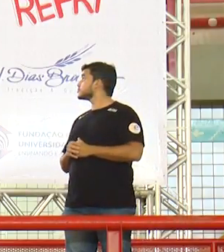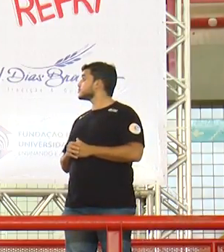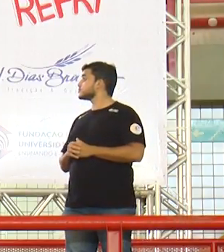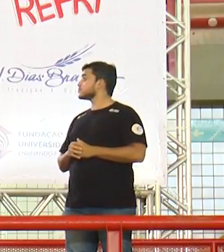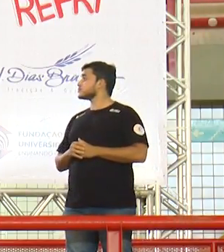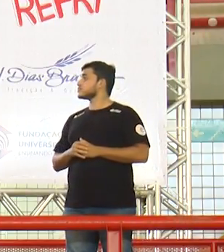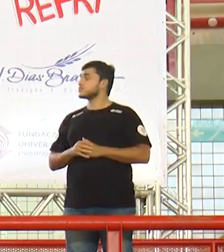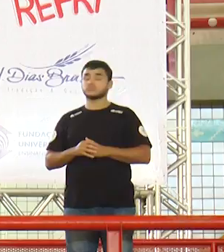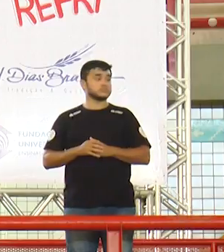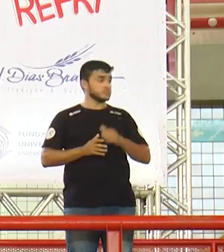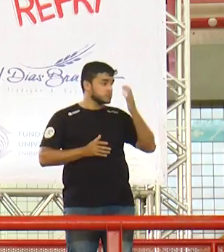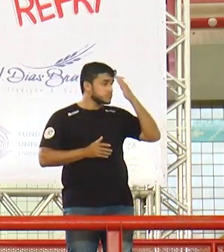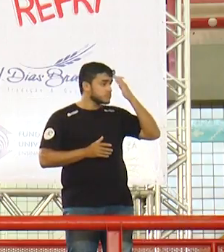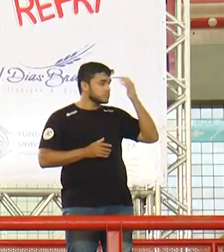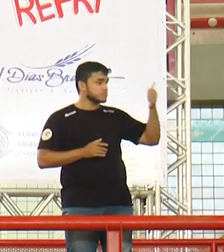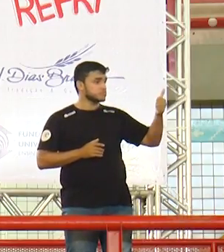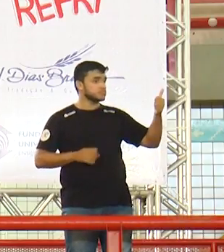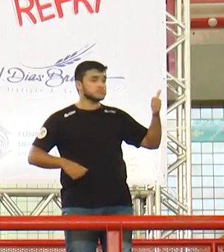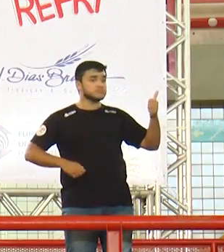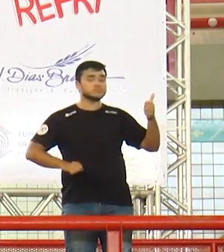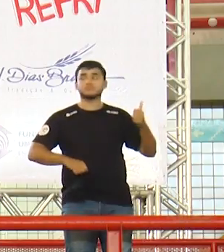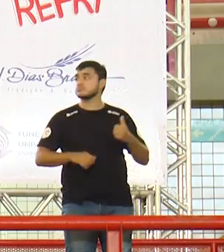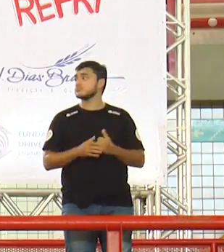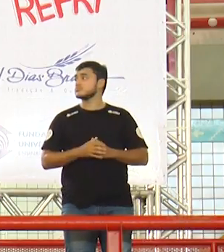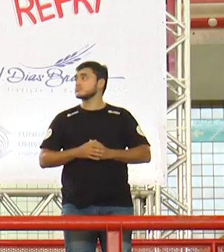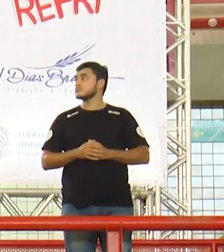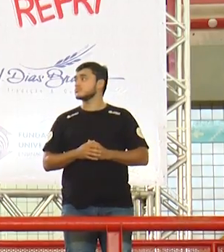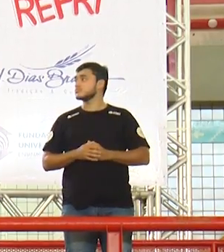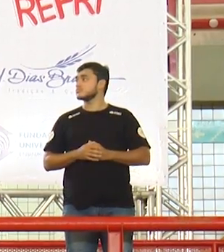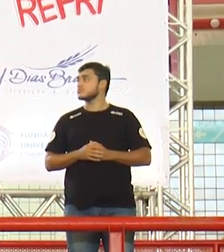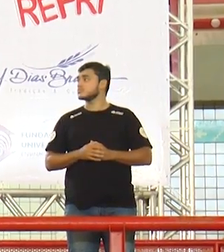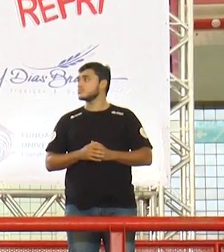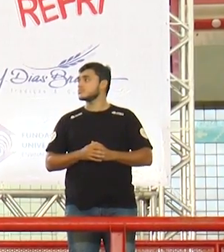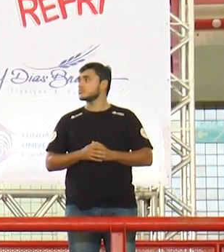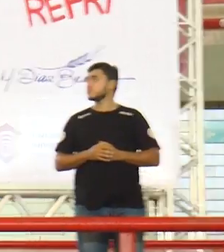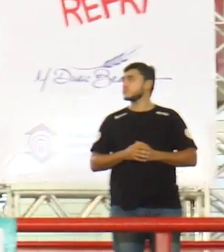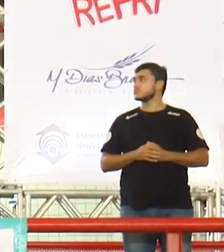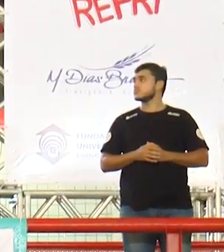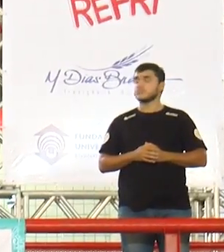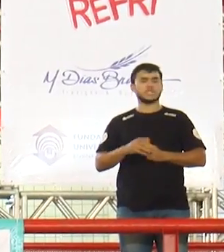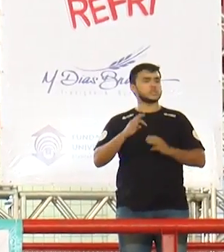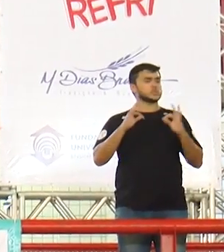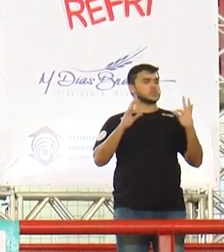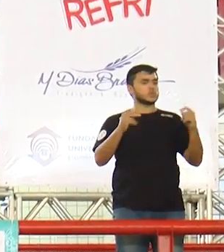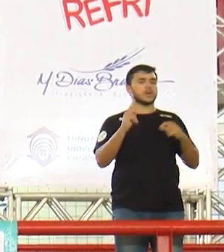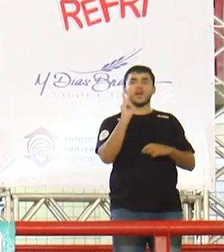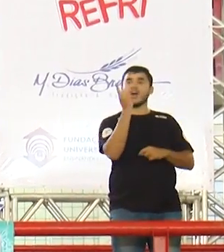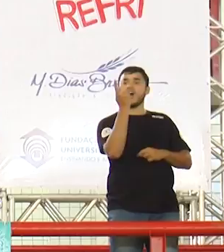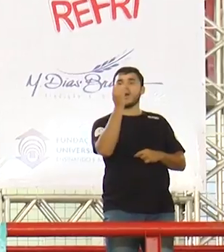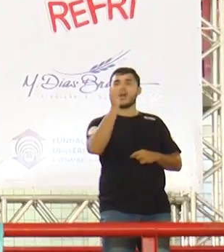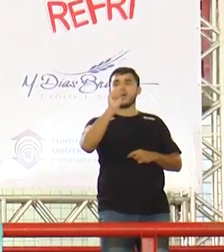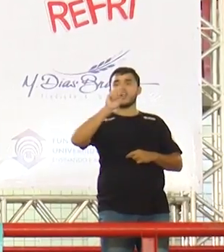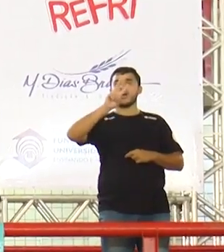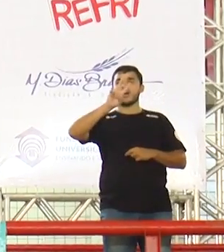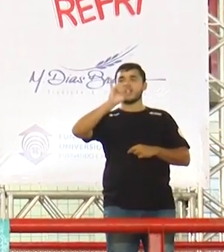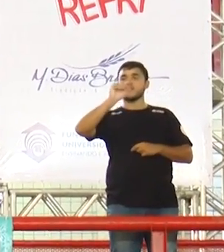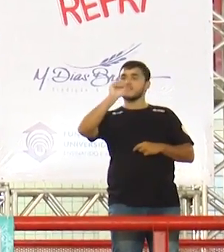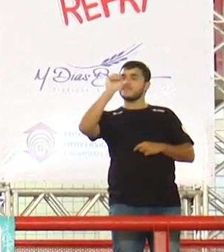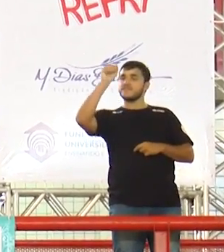Você está entendendo o que eu estou falando? Fala assim, ó. Tem gente que quer botar tudo no plural, que é para passar por